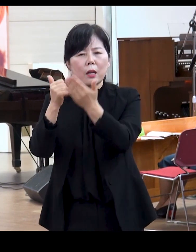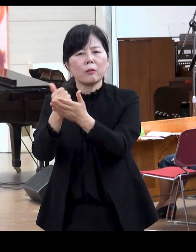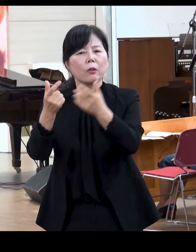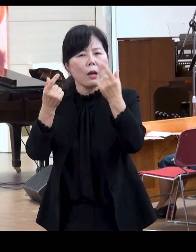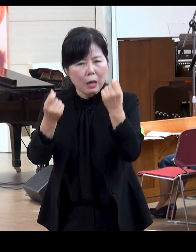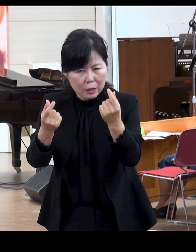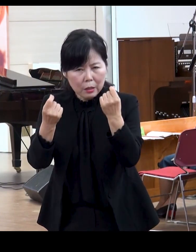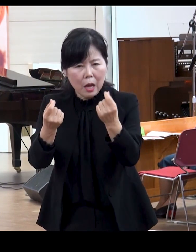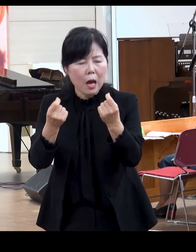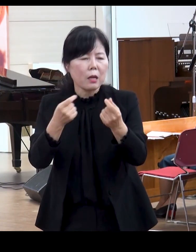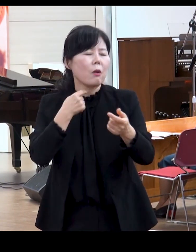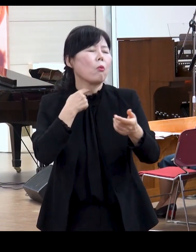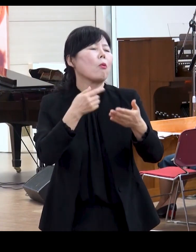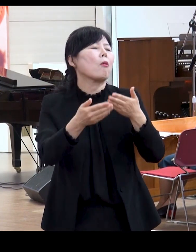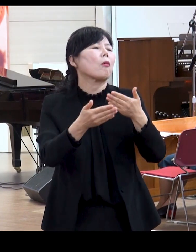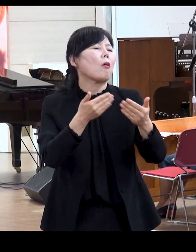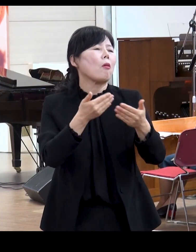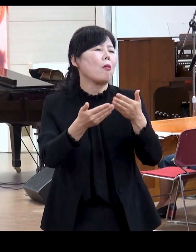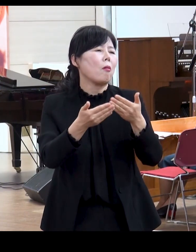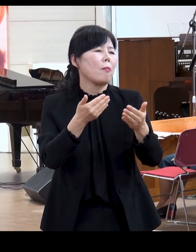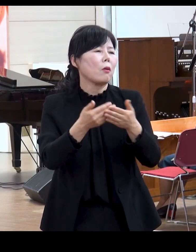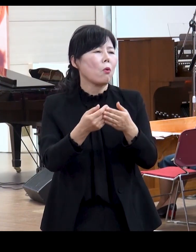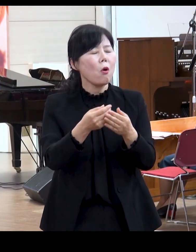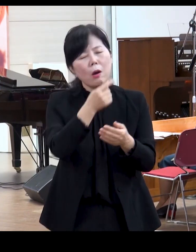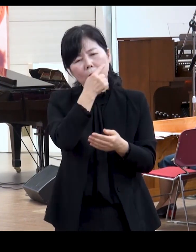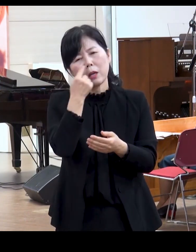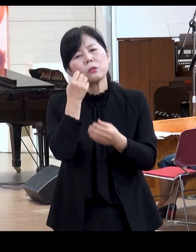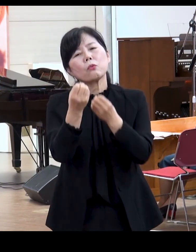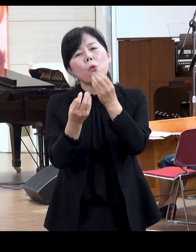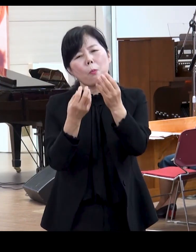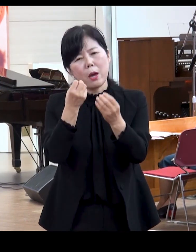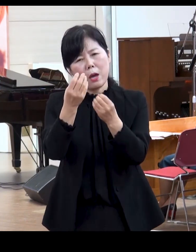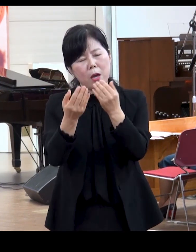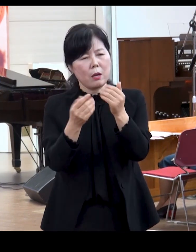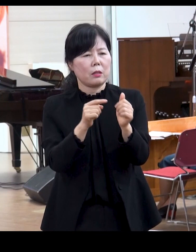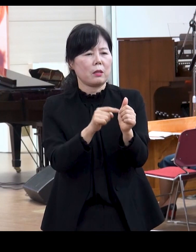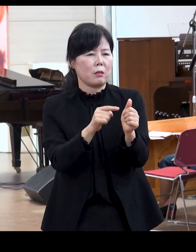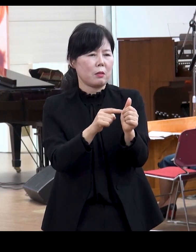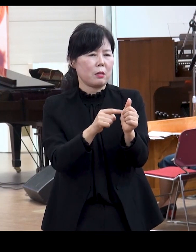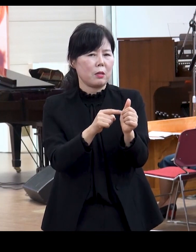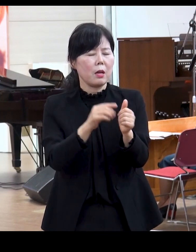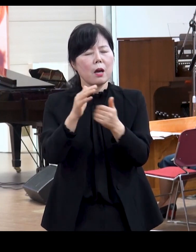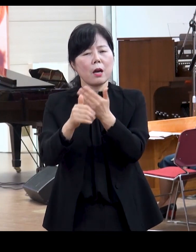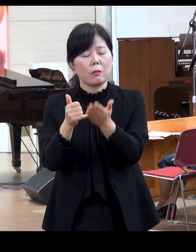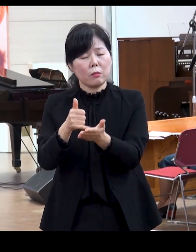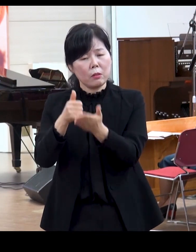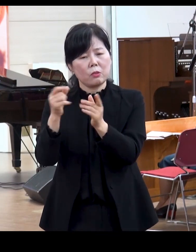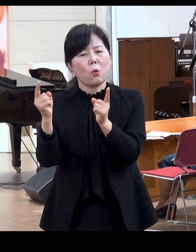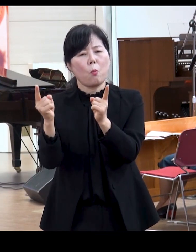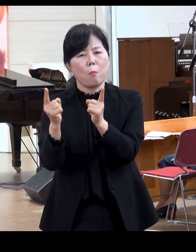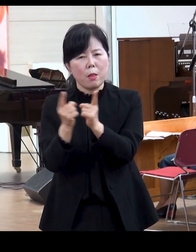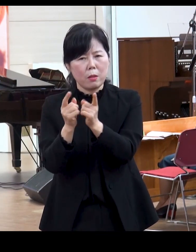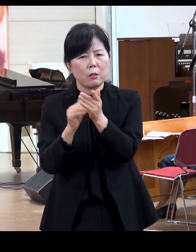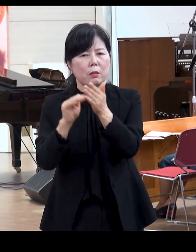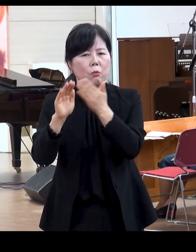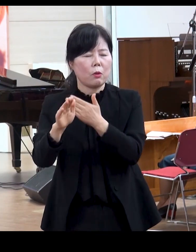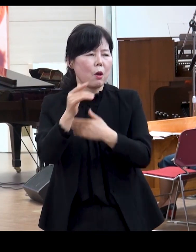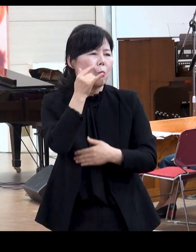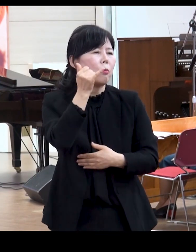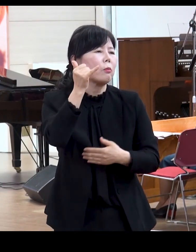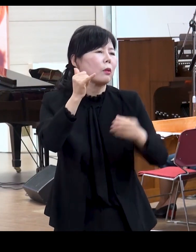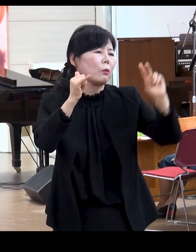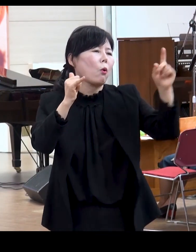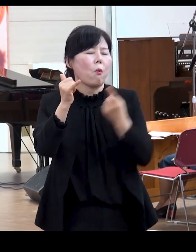그가 경험한 하나님의 사랑은 아버지의 사랑, 어머니의 사랑과 같은 것이다. 그래서 하나님을 만나면서 이 아들이